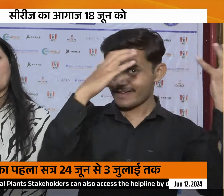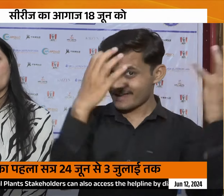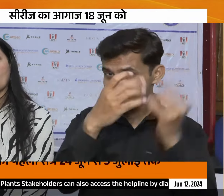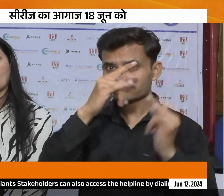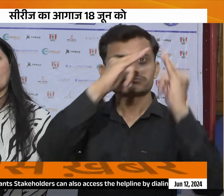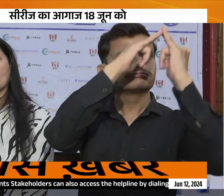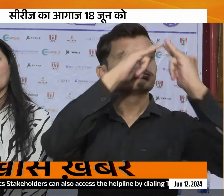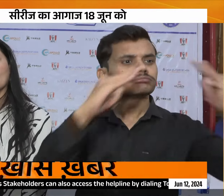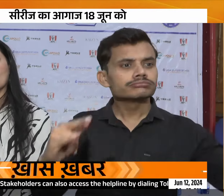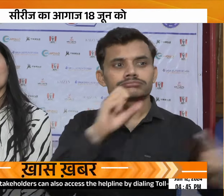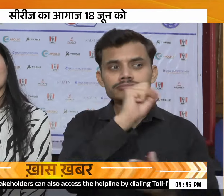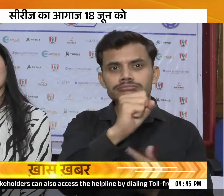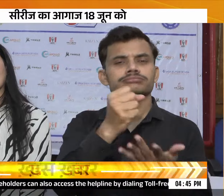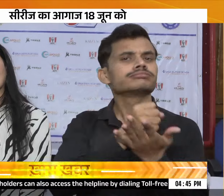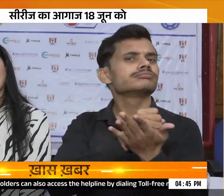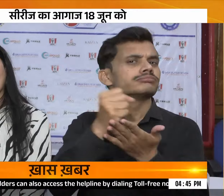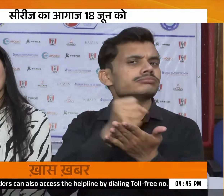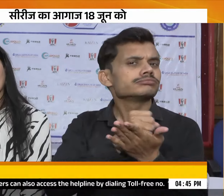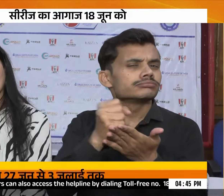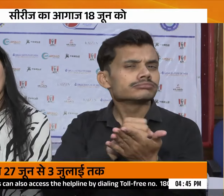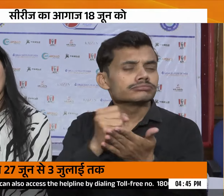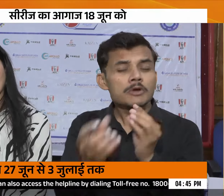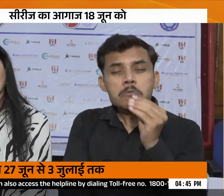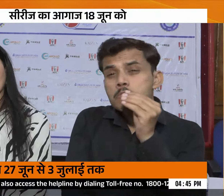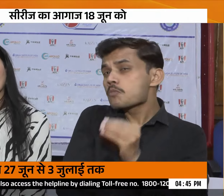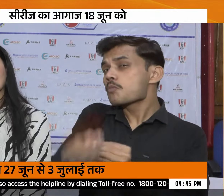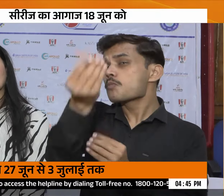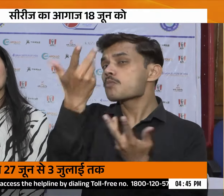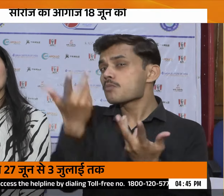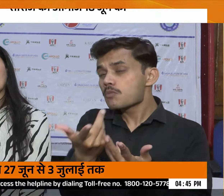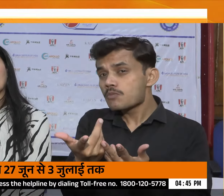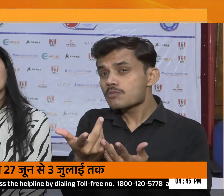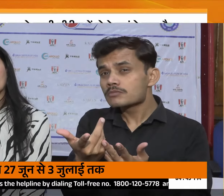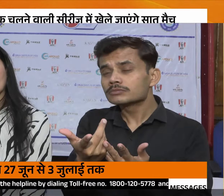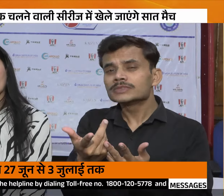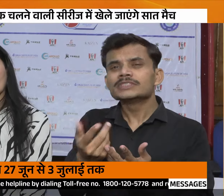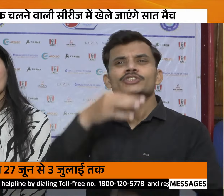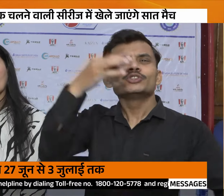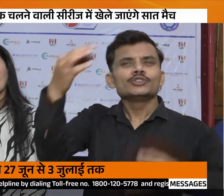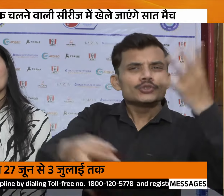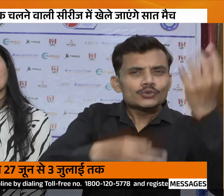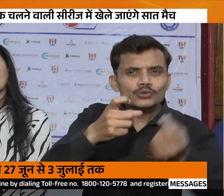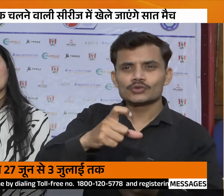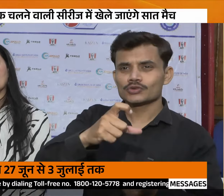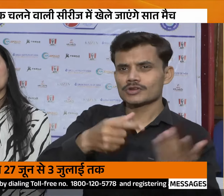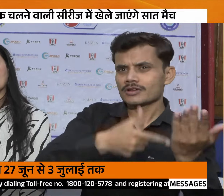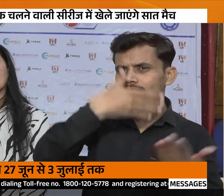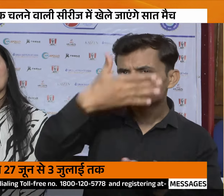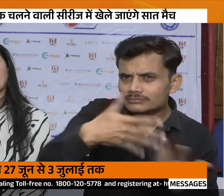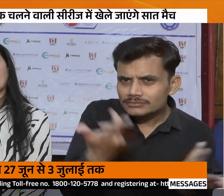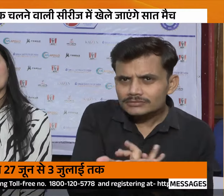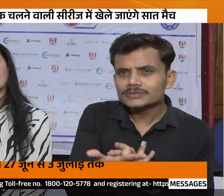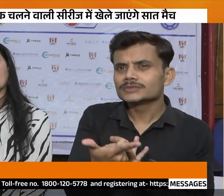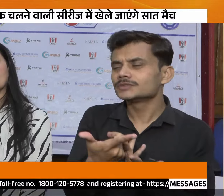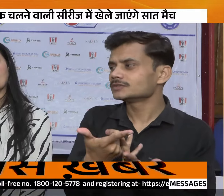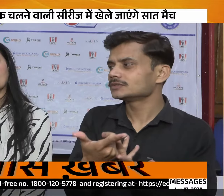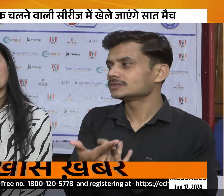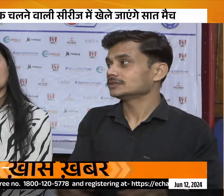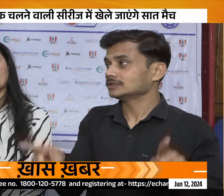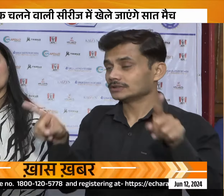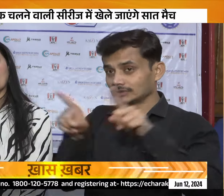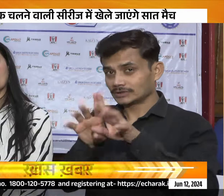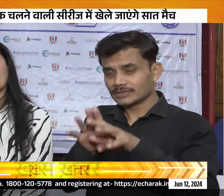में जो कैम्प लगाया है उसमें बहुत ही हमारे जो टेक्निशन्स हैं में इट भी हमारे